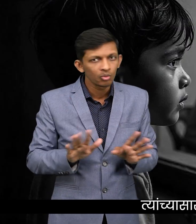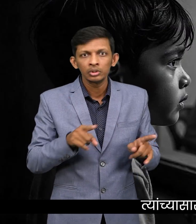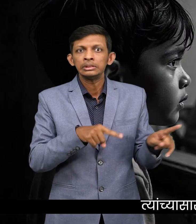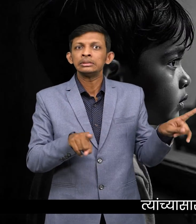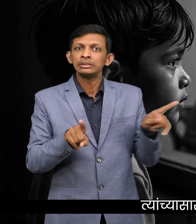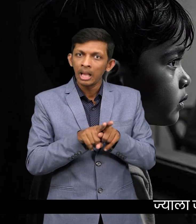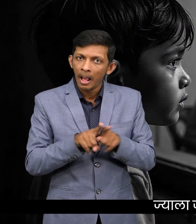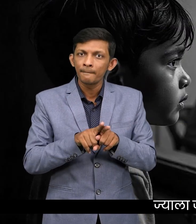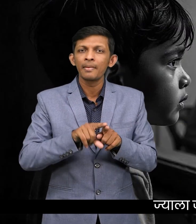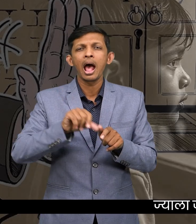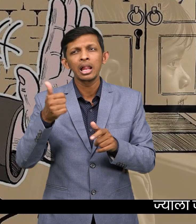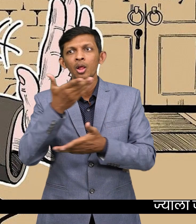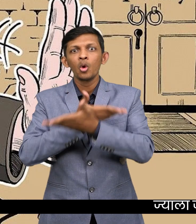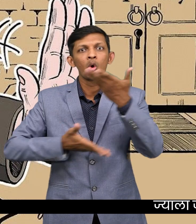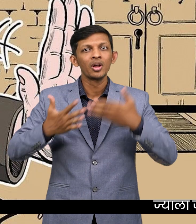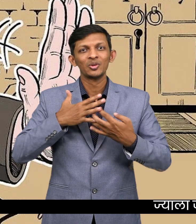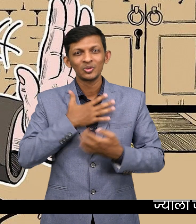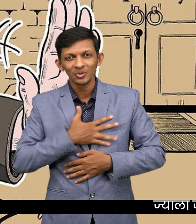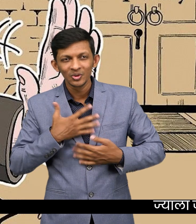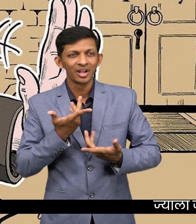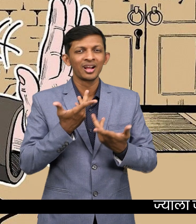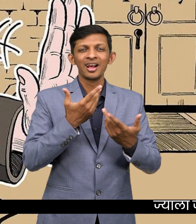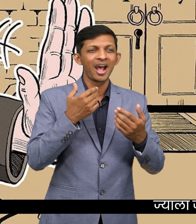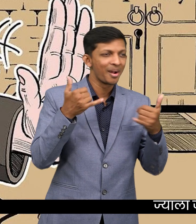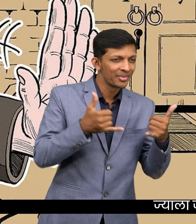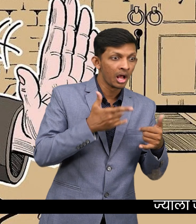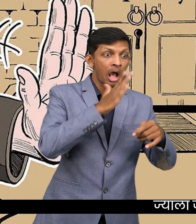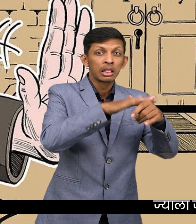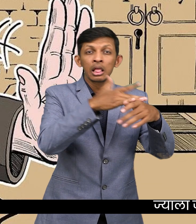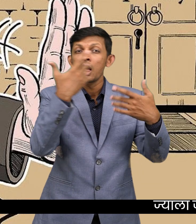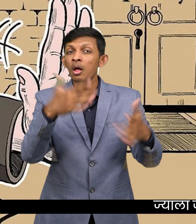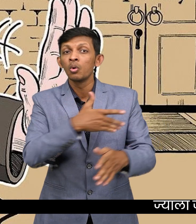नव्हते, ज्याला जातीय भेदभाव म्हणतात.